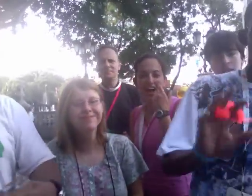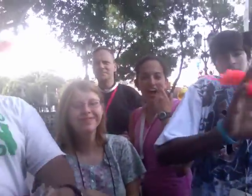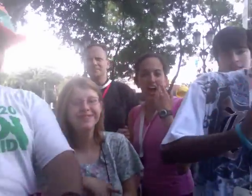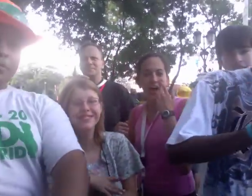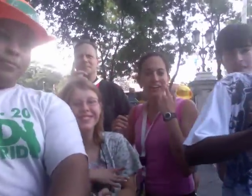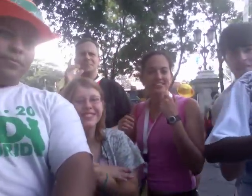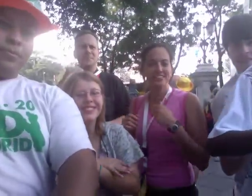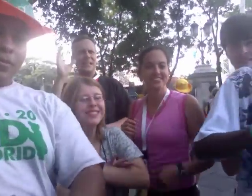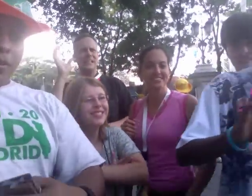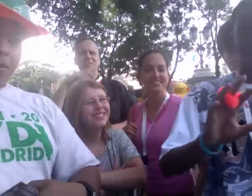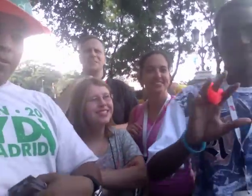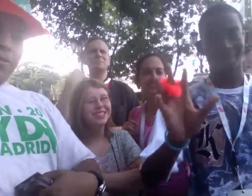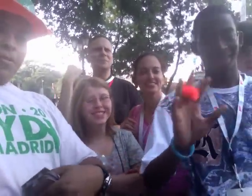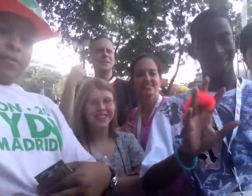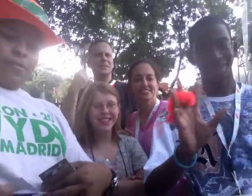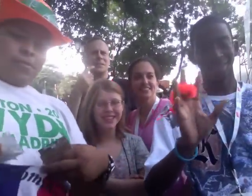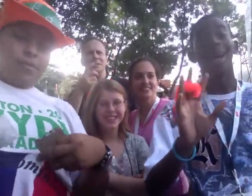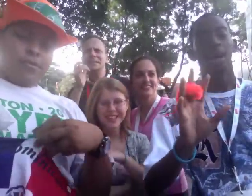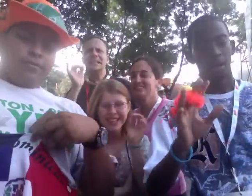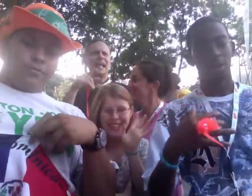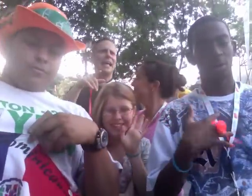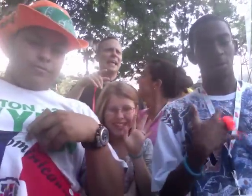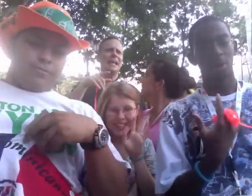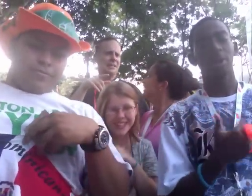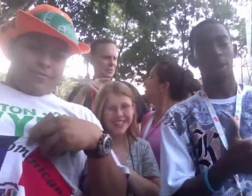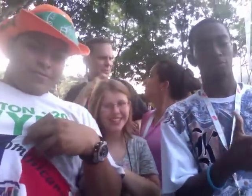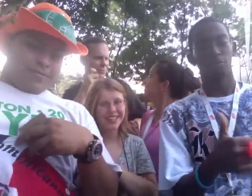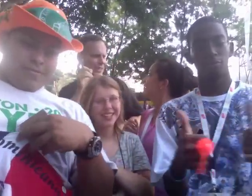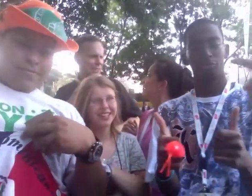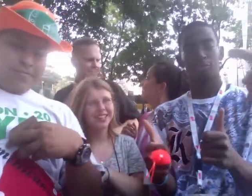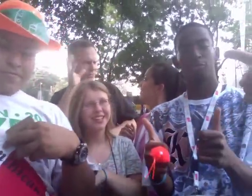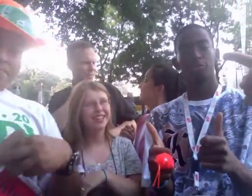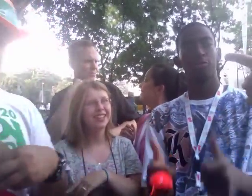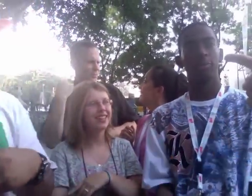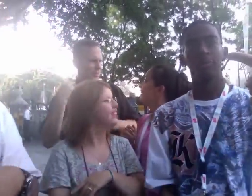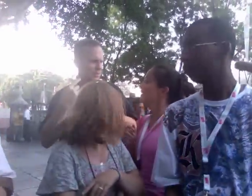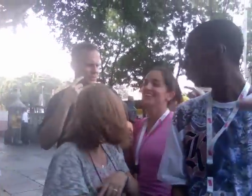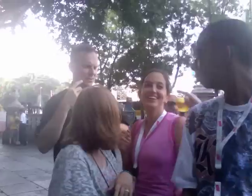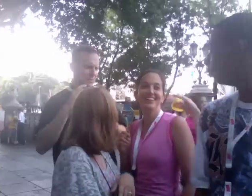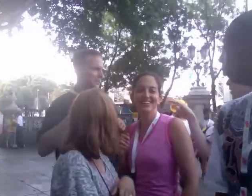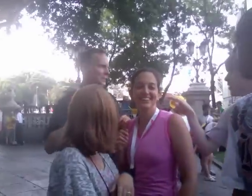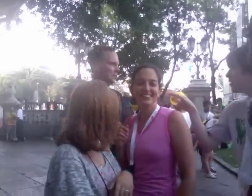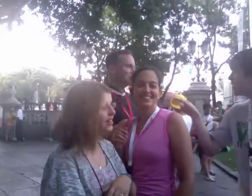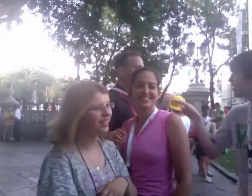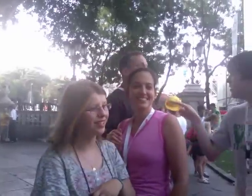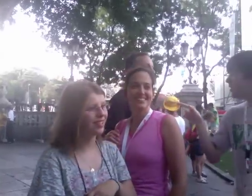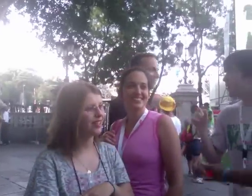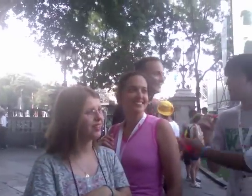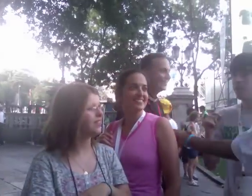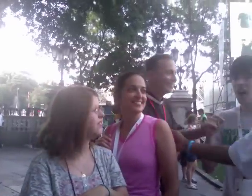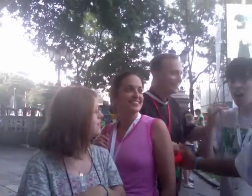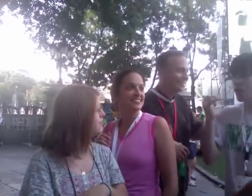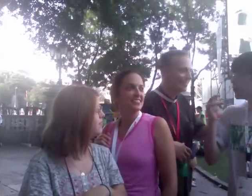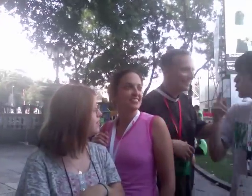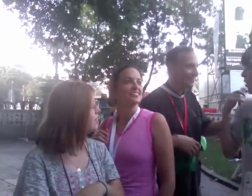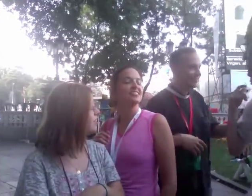es una llamada, ¿no? Y también una manera de ponerse en manos de la Virgen, ¿no? De empezar ese día con Cristo. Pues os